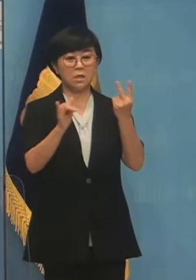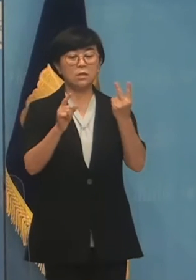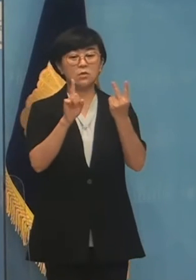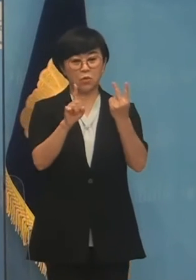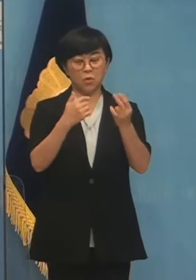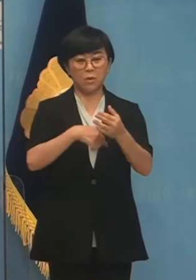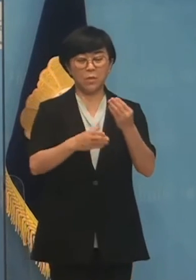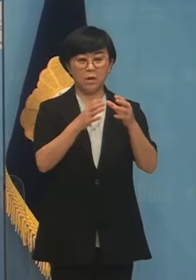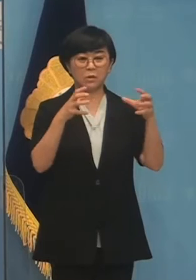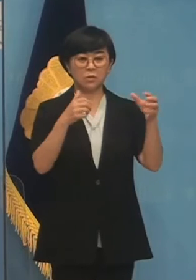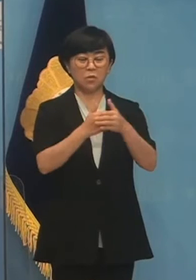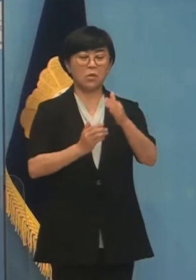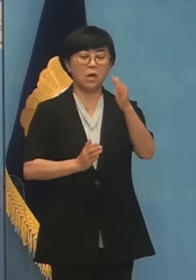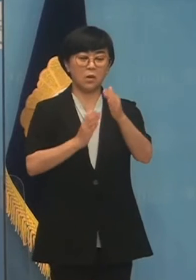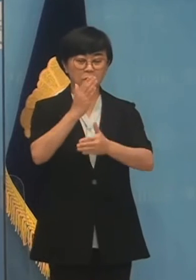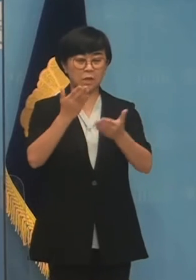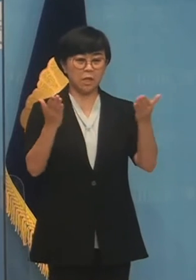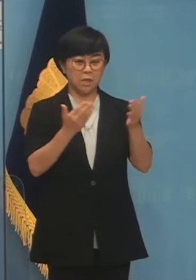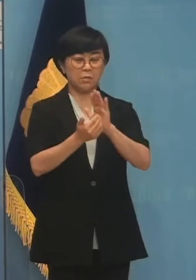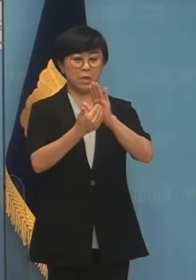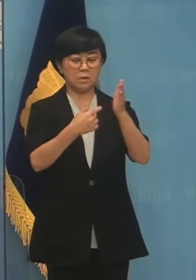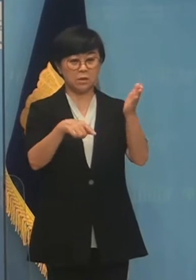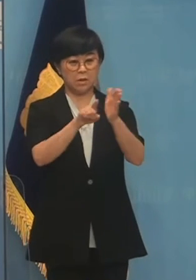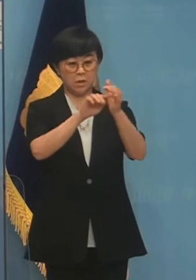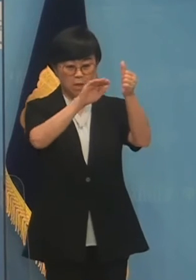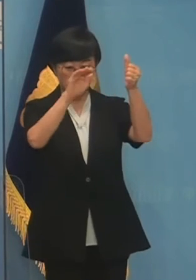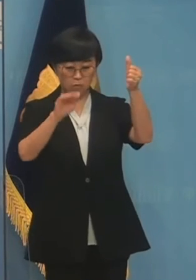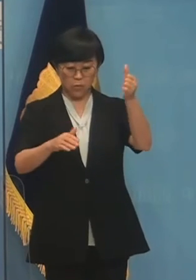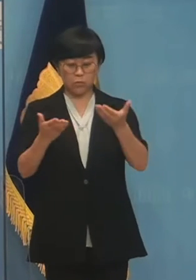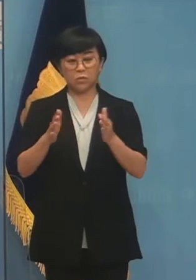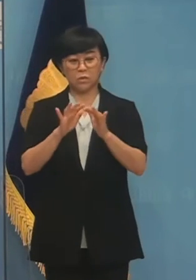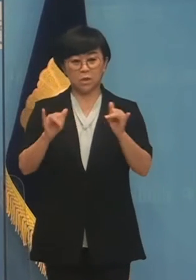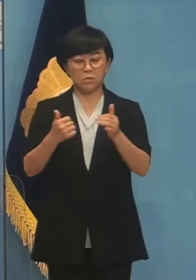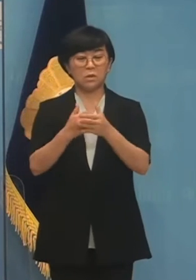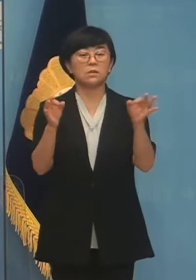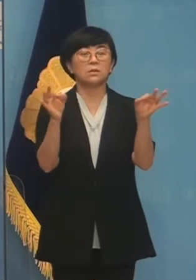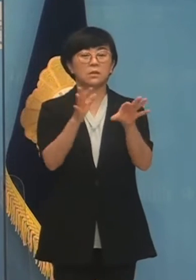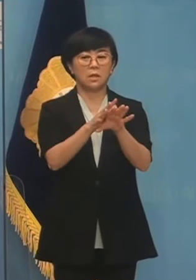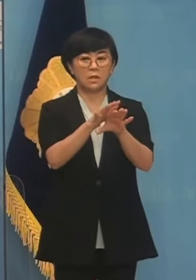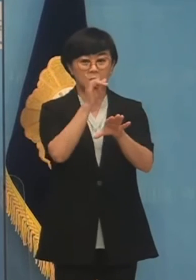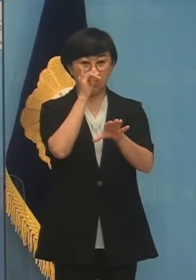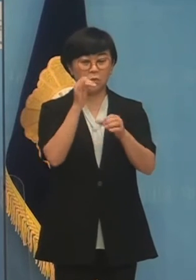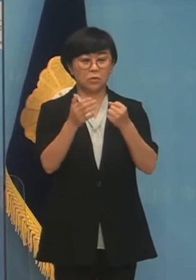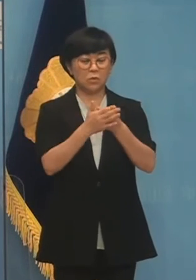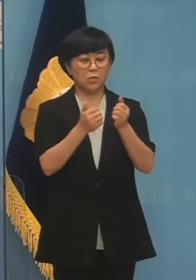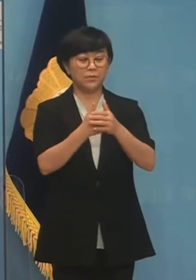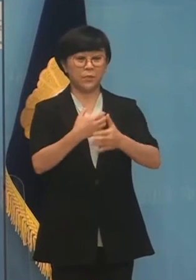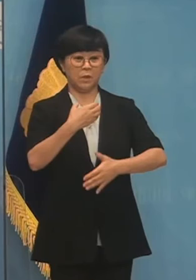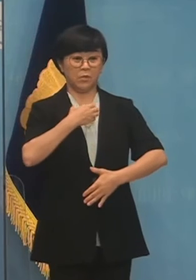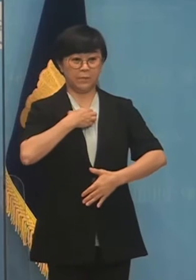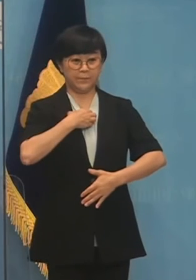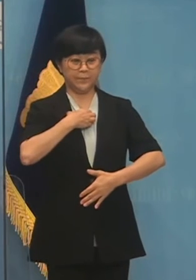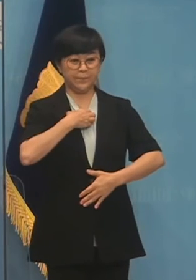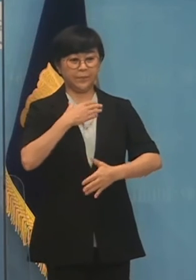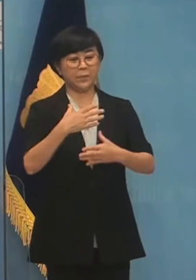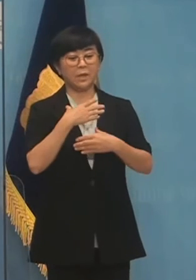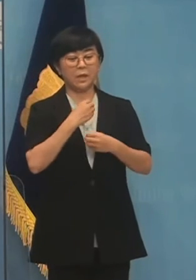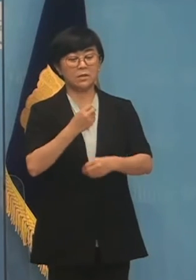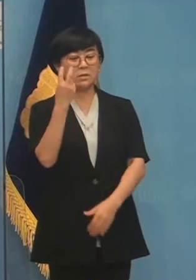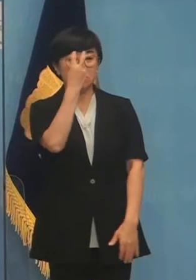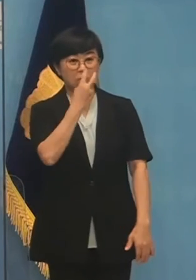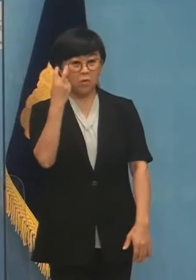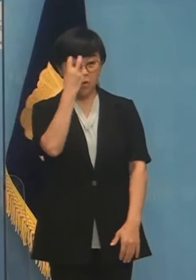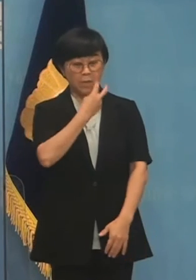작업, 가로사 강제와 하도급 노동자를 위한 최소한의 조치는 사라졌고 위험의 외주화에 이어